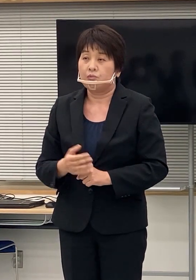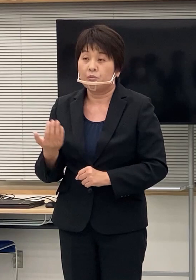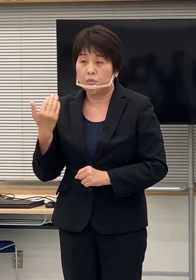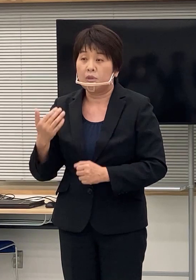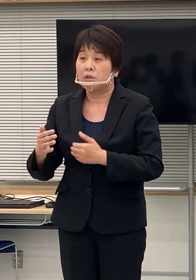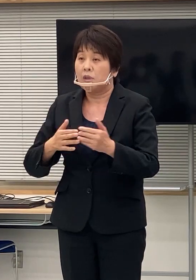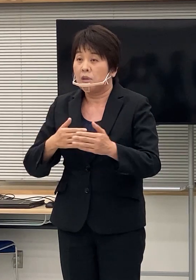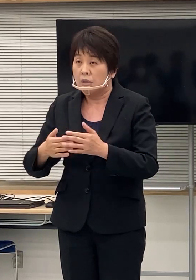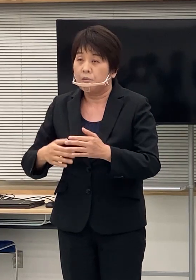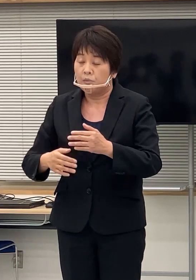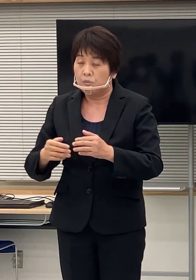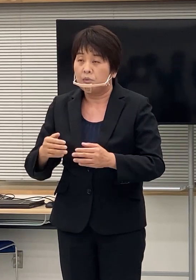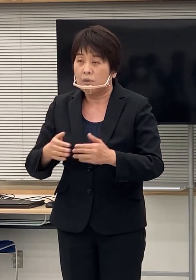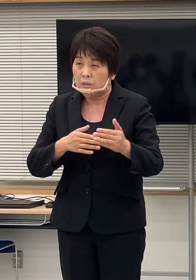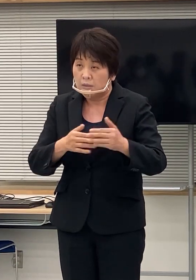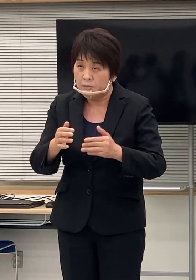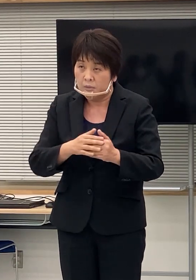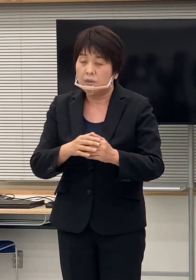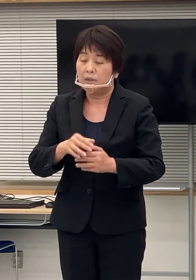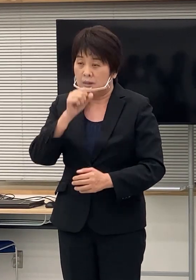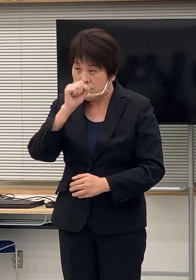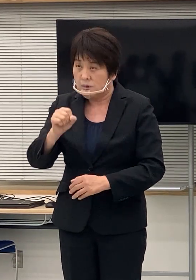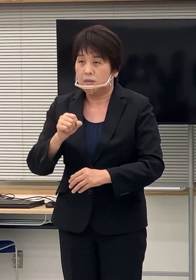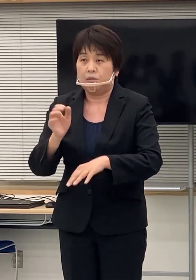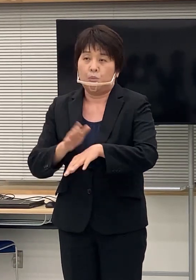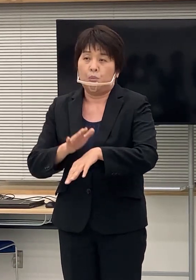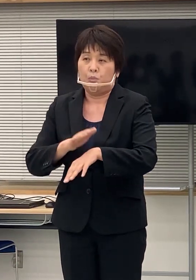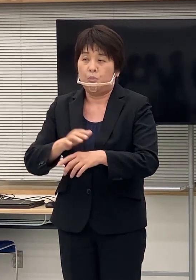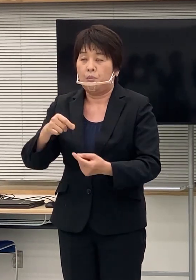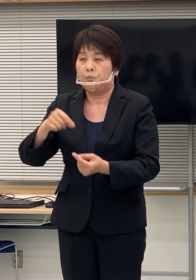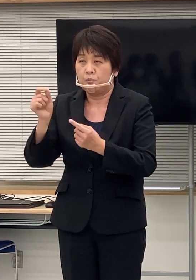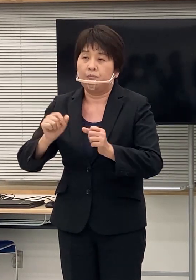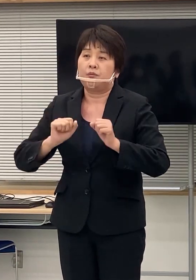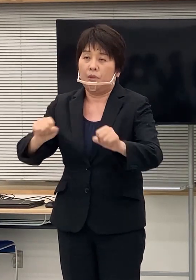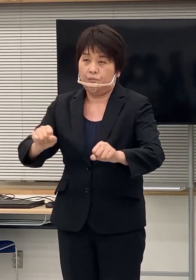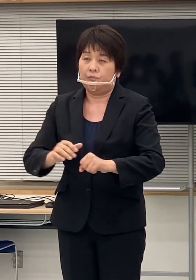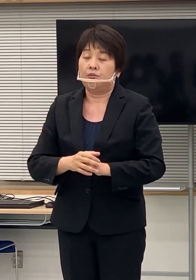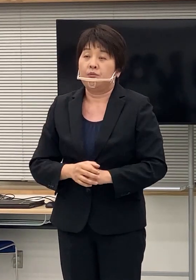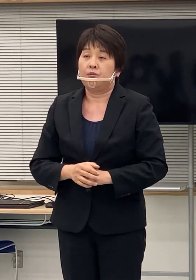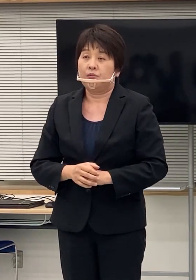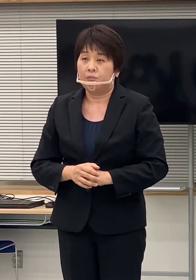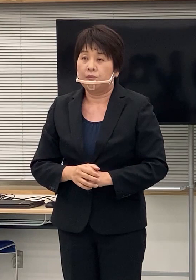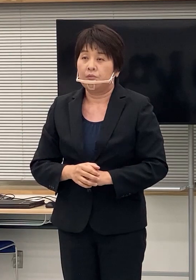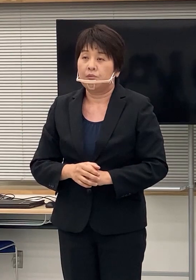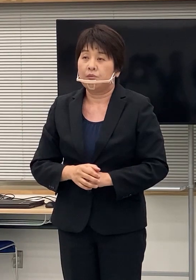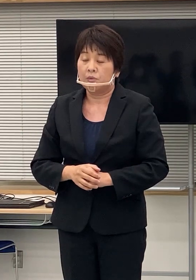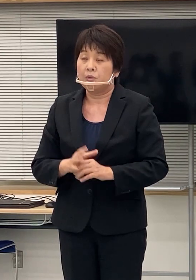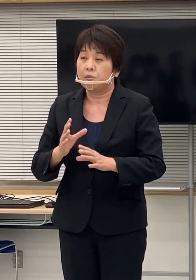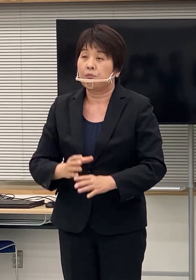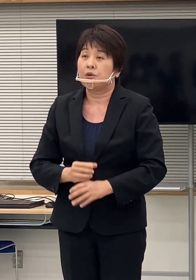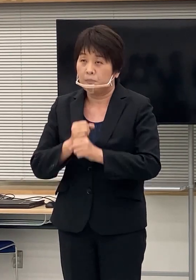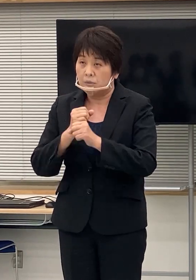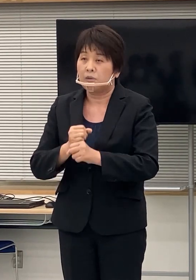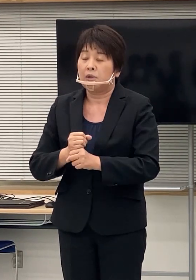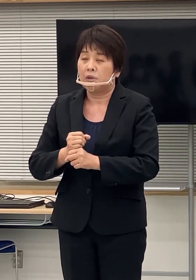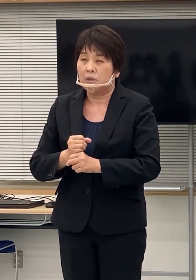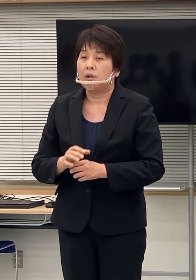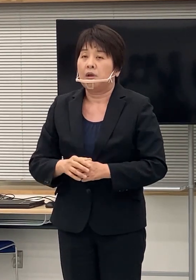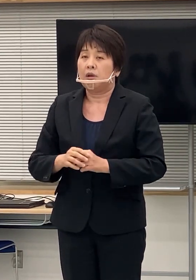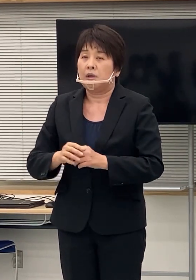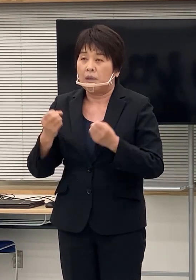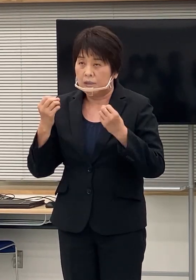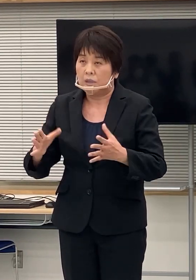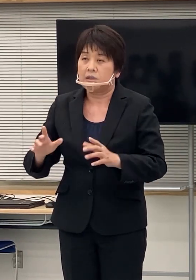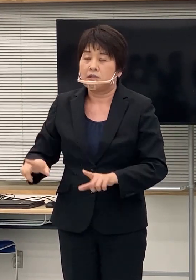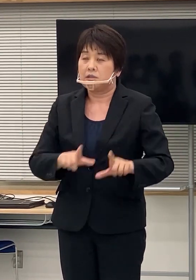でより良い方法をとっている、それがこの新しい生活様式安心宣言の中